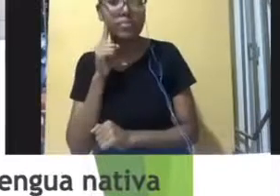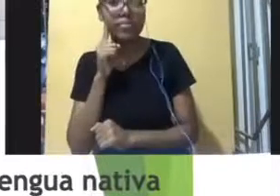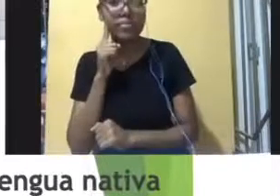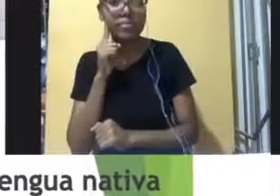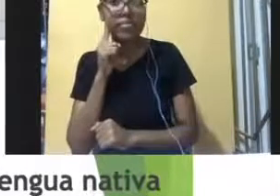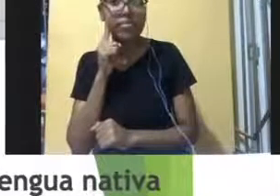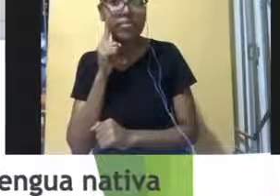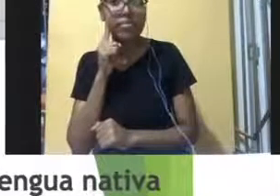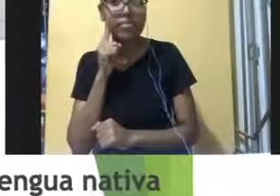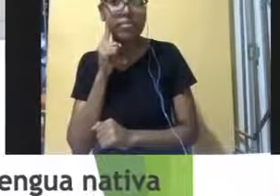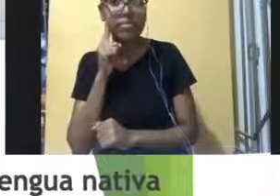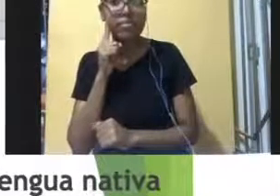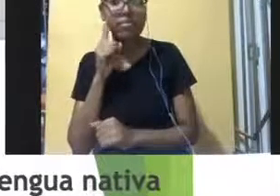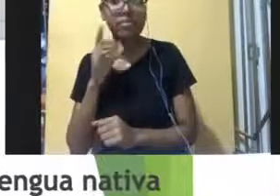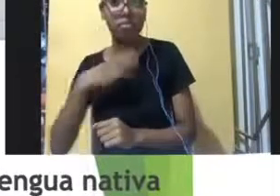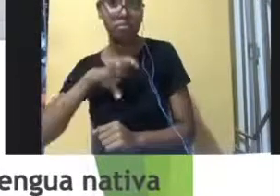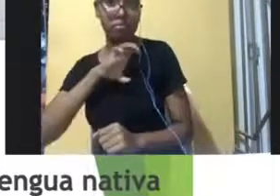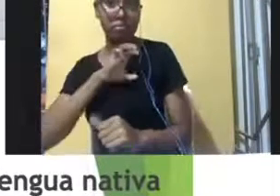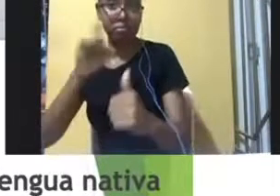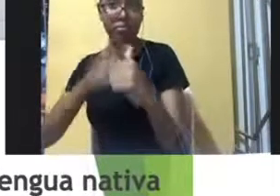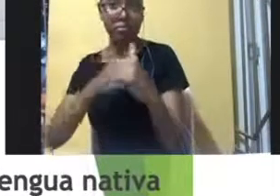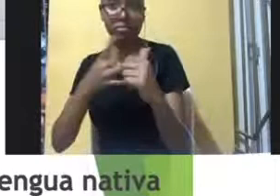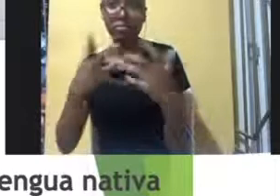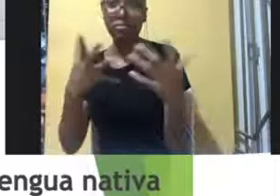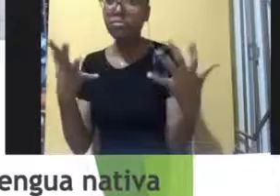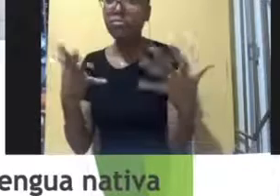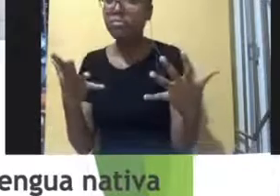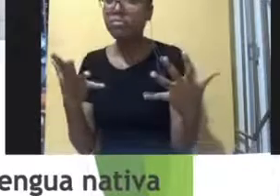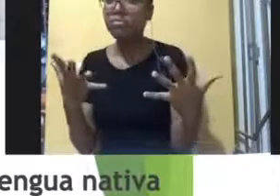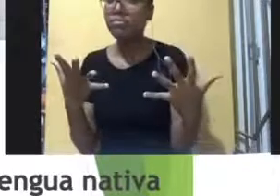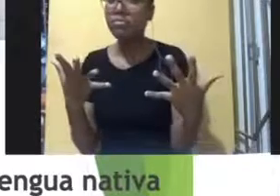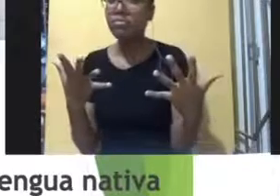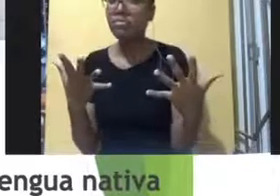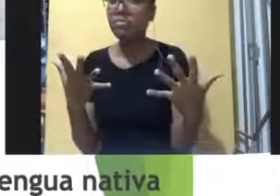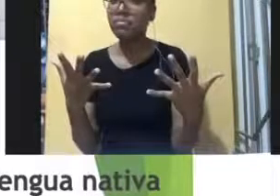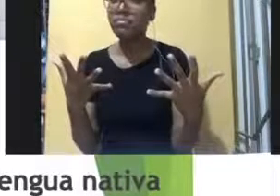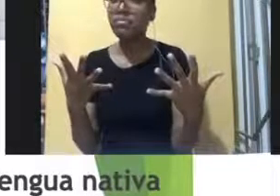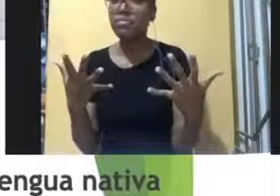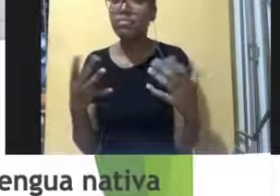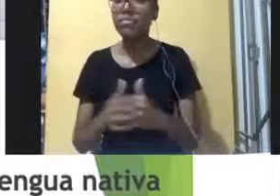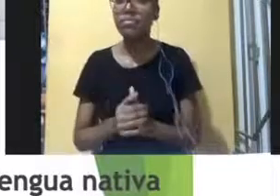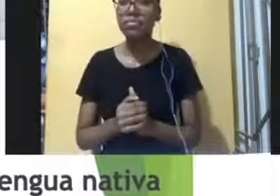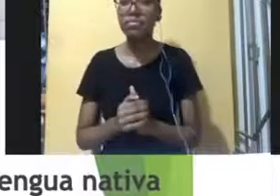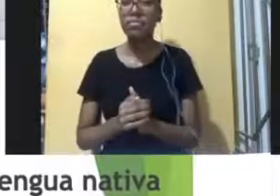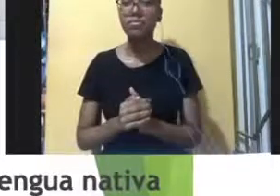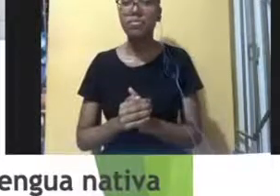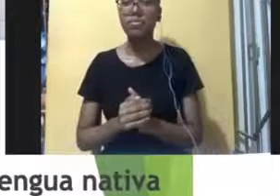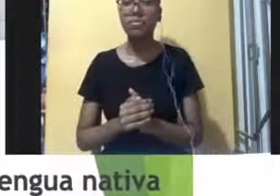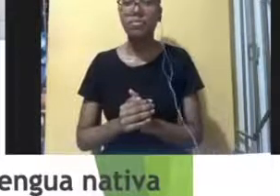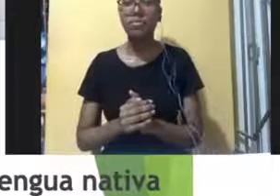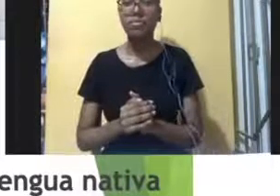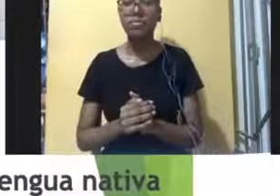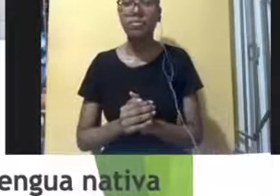como característica principal, que es la característica principal por la que se relacionan